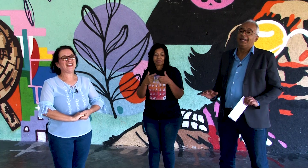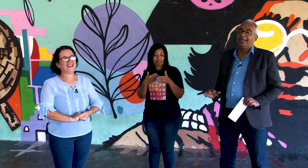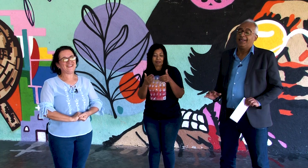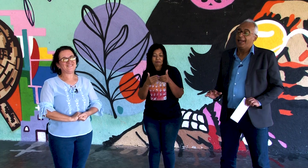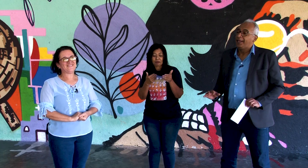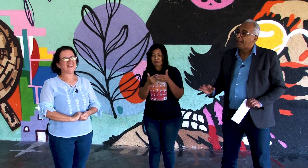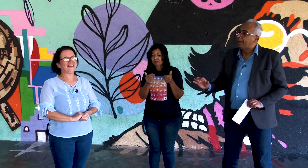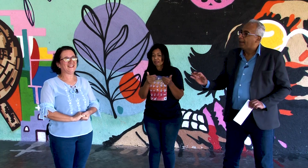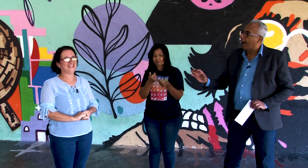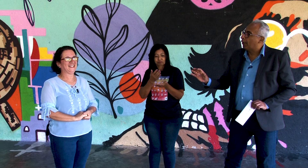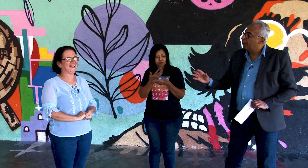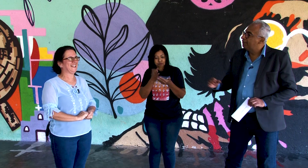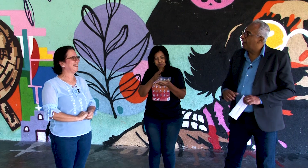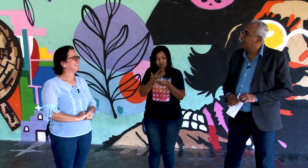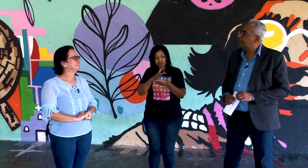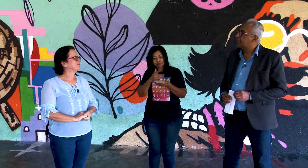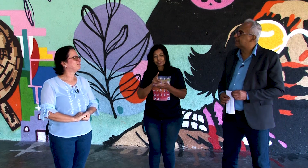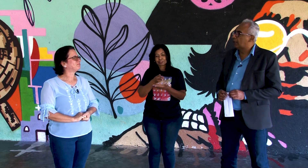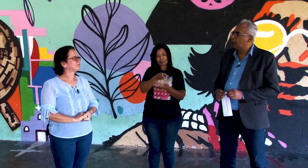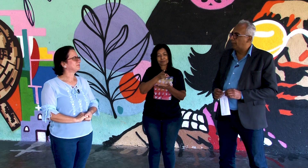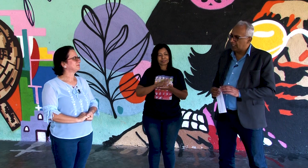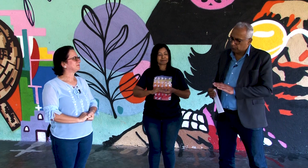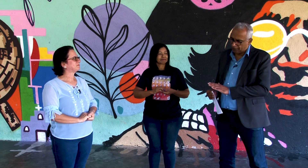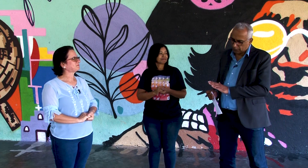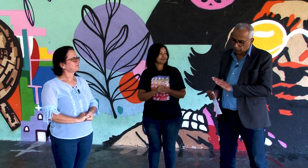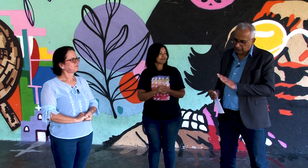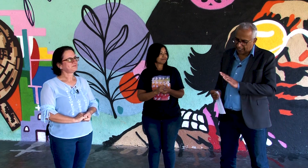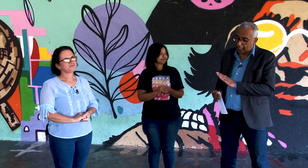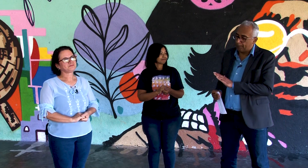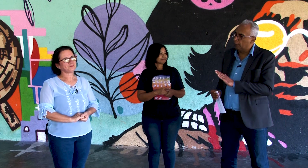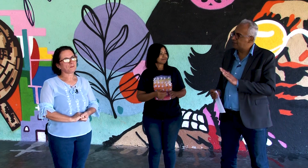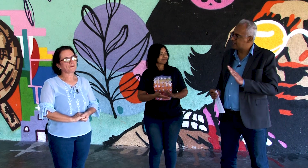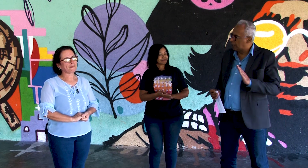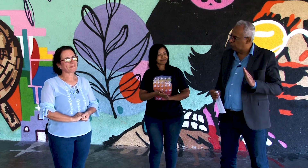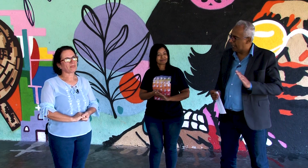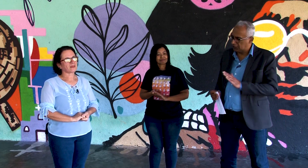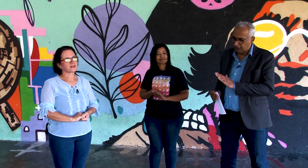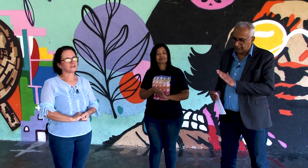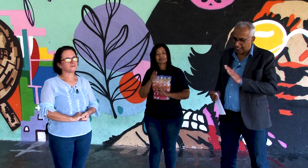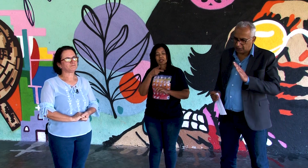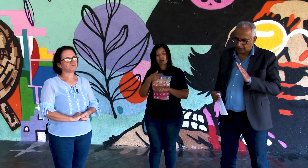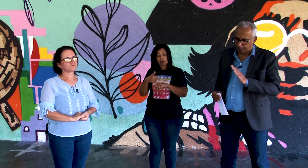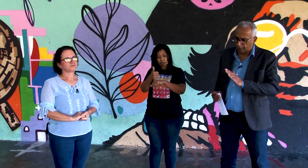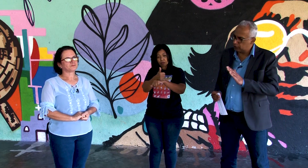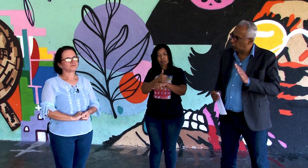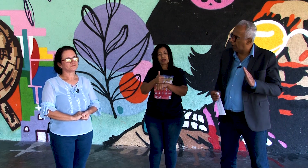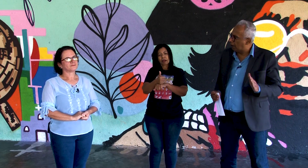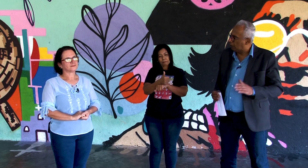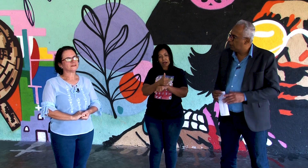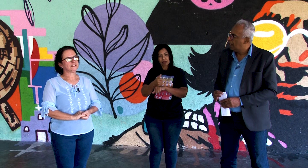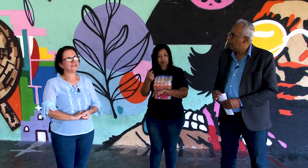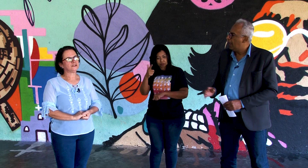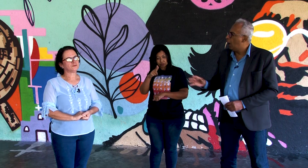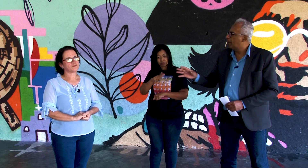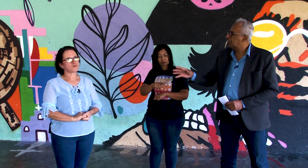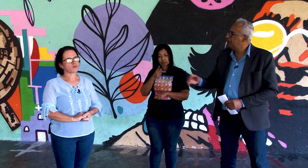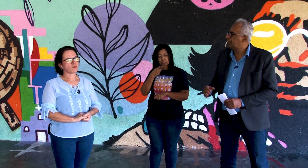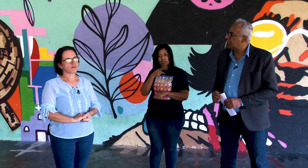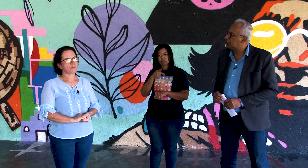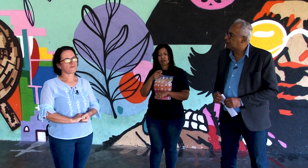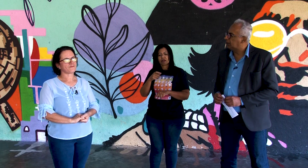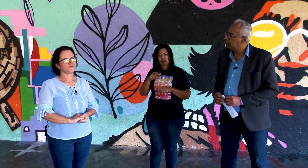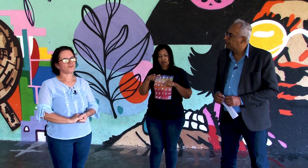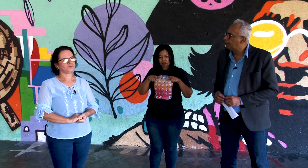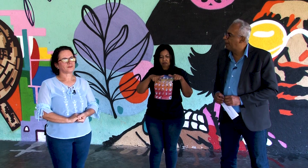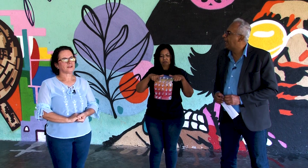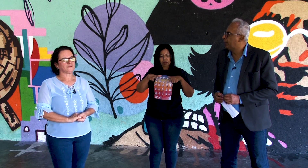parar. Agora me fala em questão, mais uma vez, vamos entrar na profissão, na atividade profissional. É uma